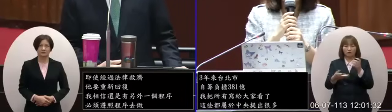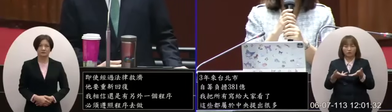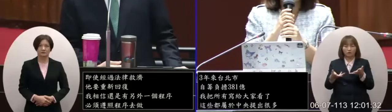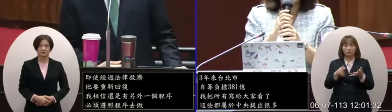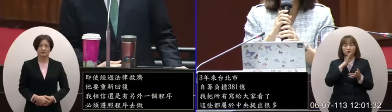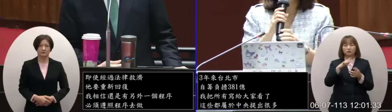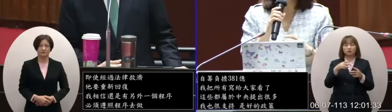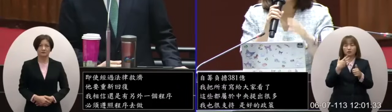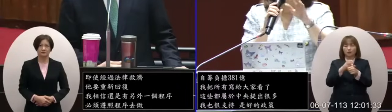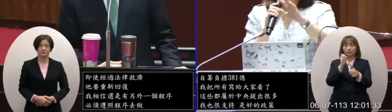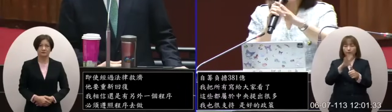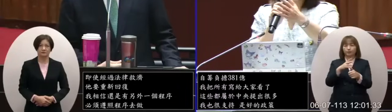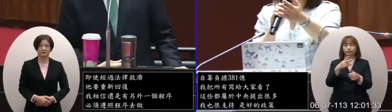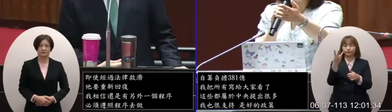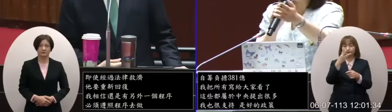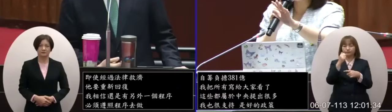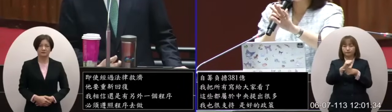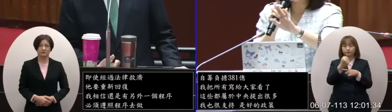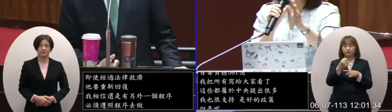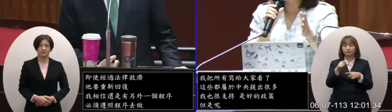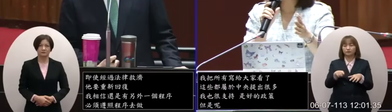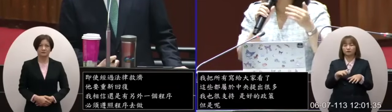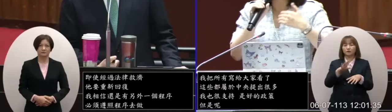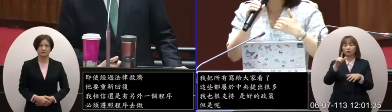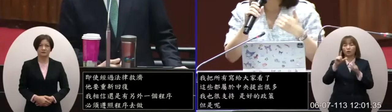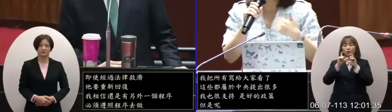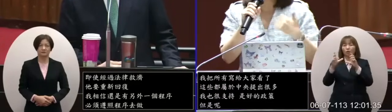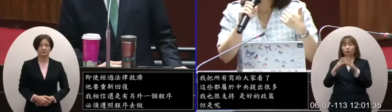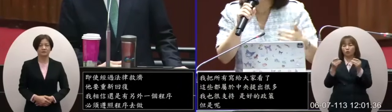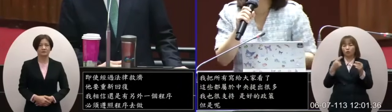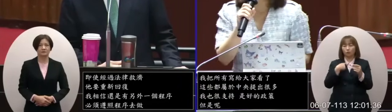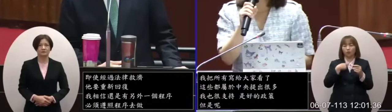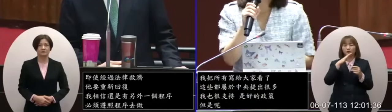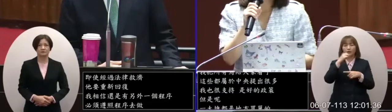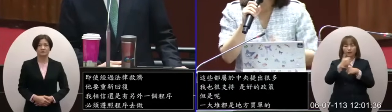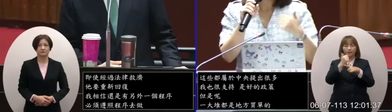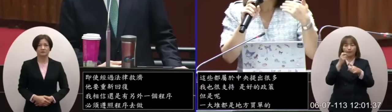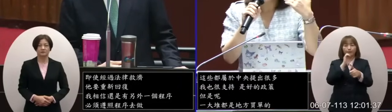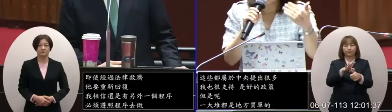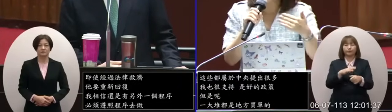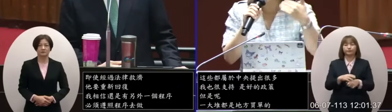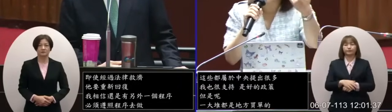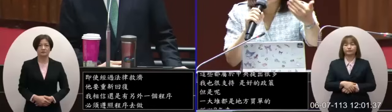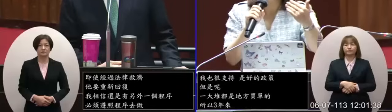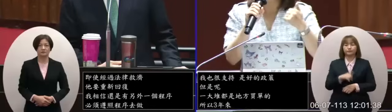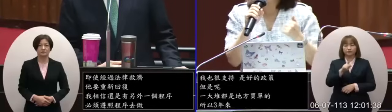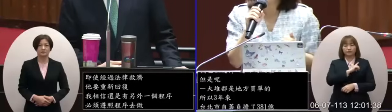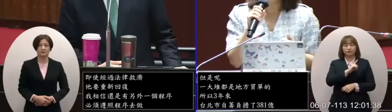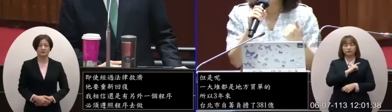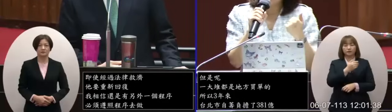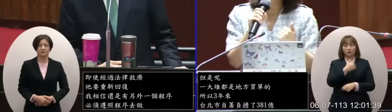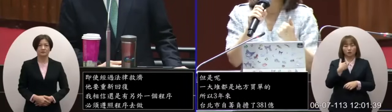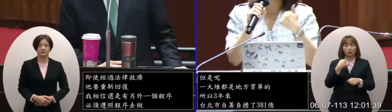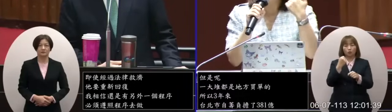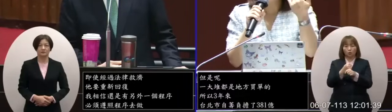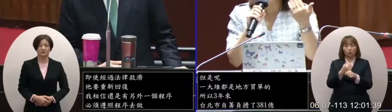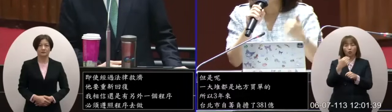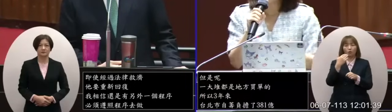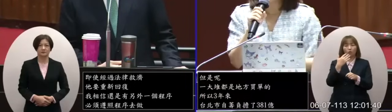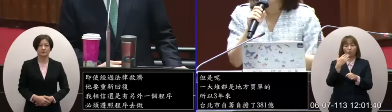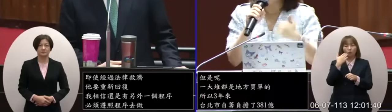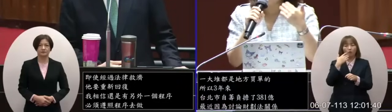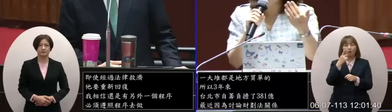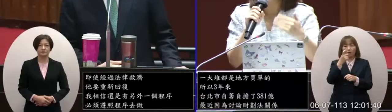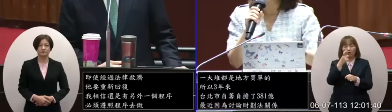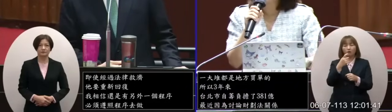具体3个建议哈、哦。那这个部长可以不用回复，因为我是讲我们的建议而已。那您能够哈、哦、做，你们做，但不